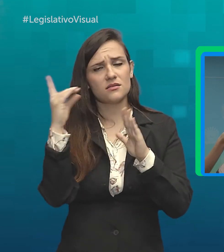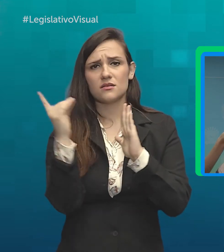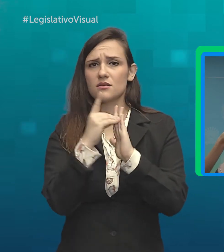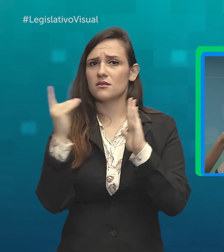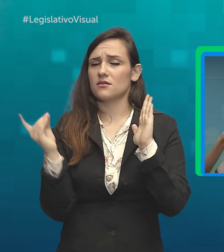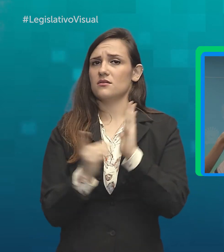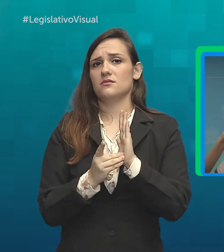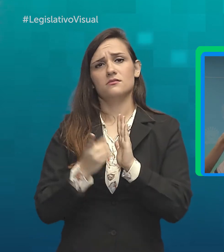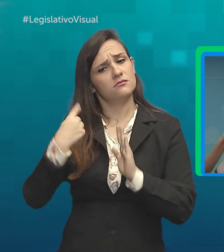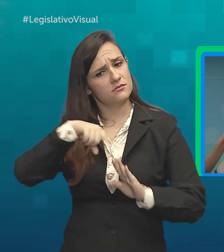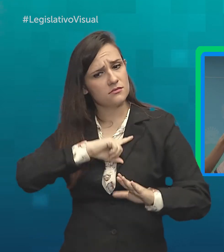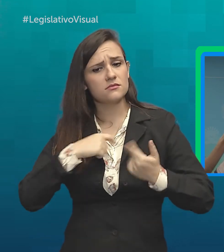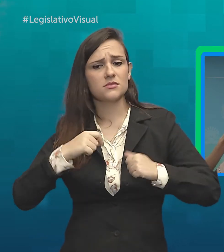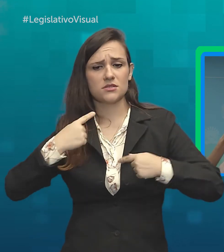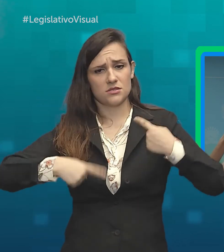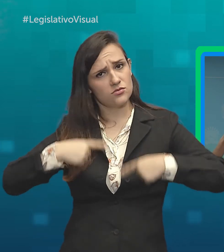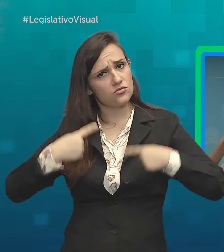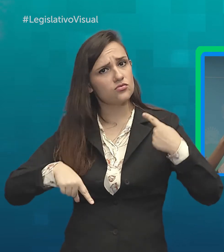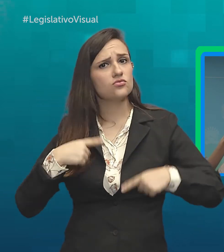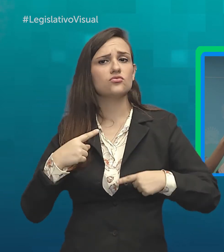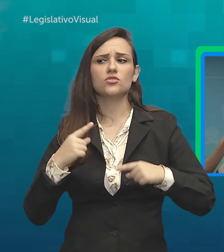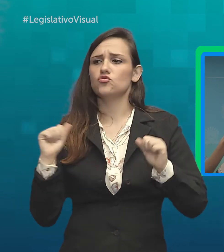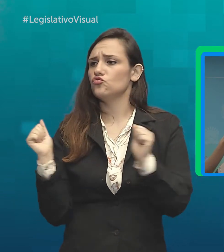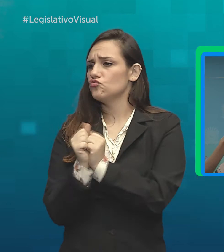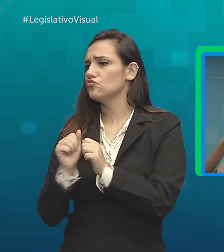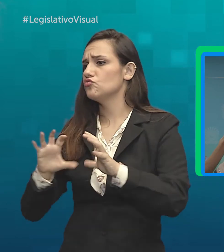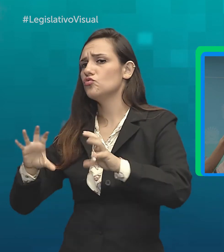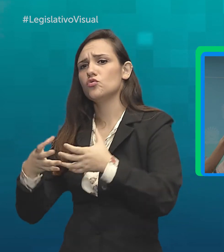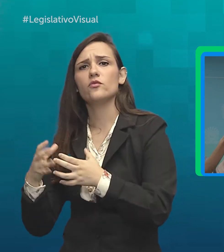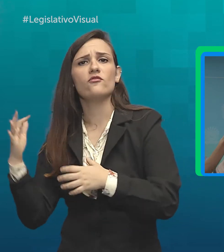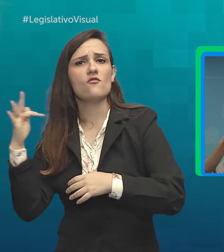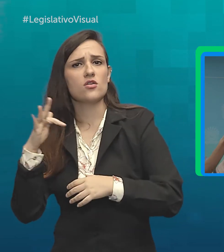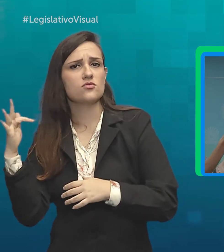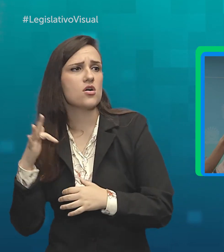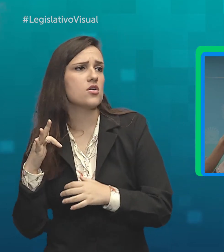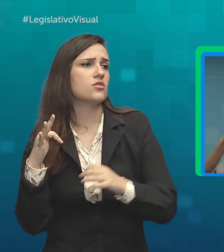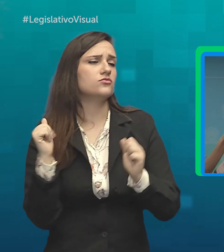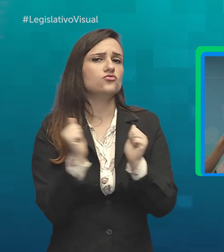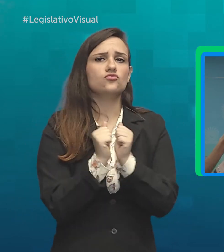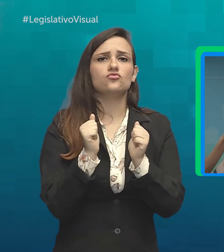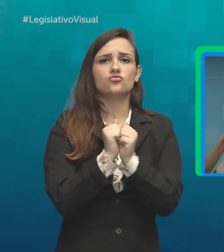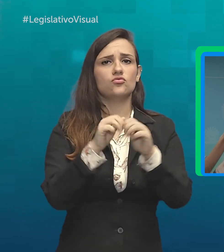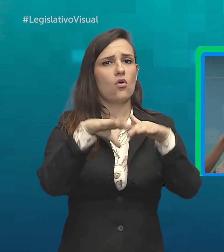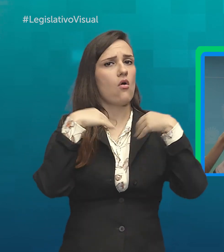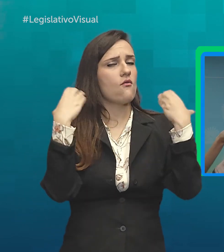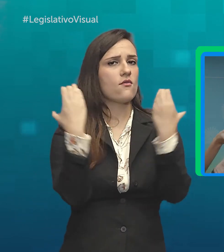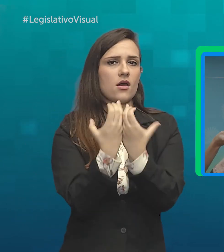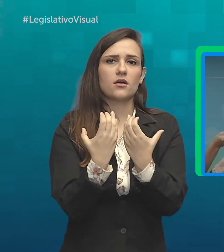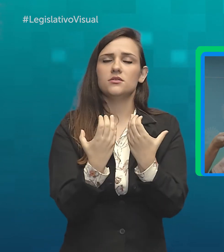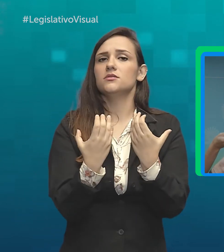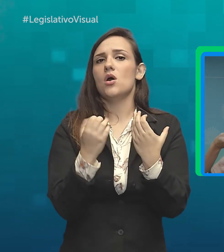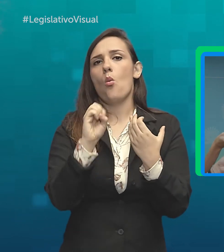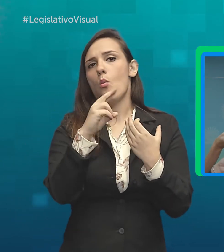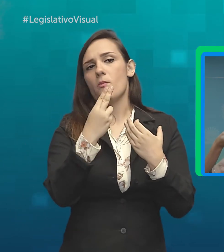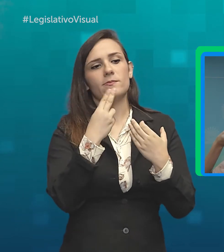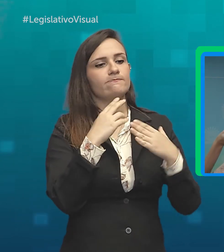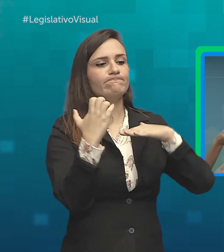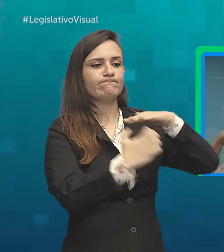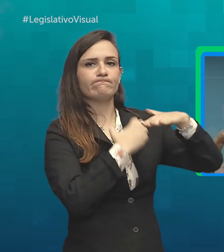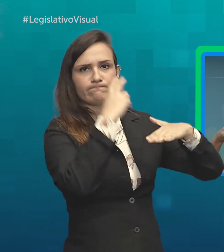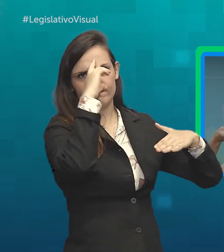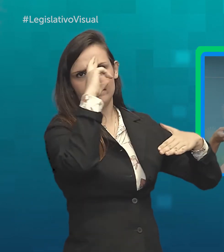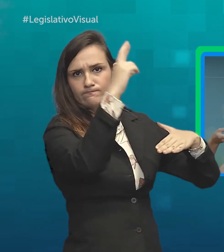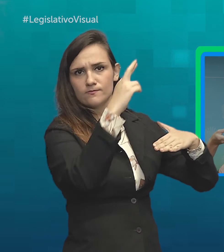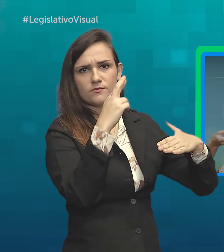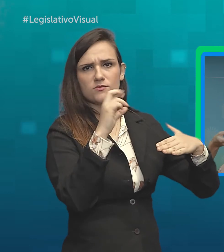cancela esse decreto. Vamos discutir de forma coletiva com as universidades, vamos fazer uma grande conferência com os setores, enfim, com os